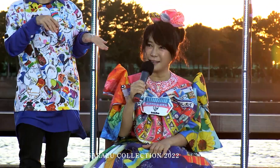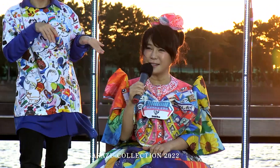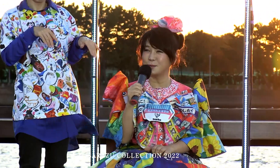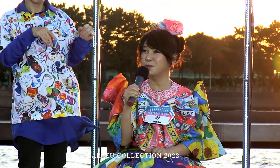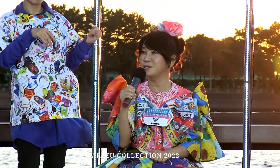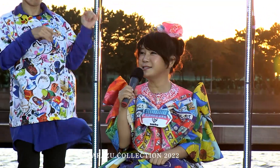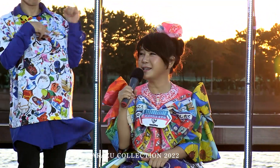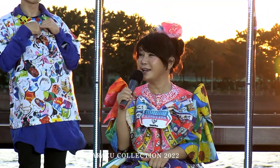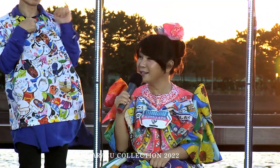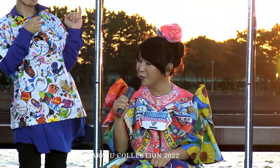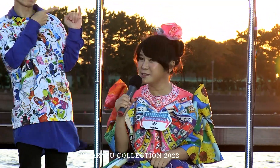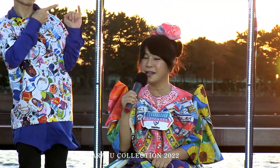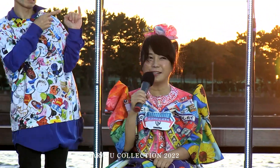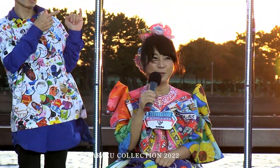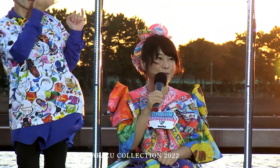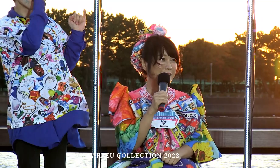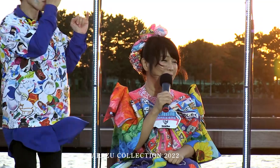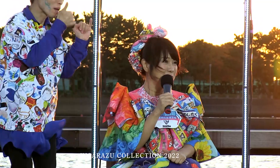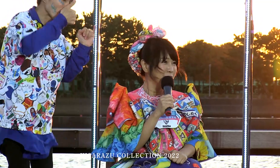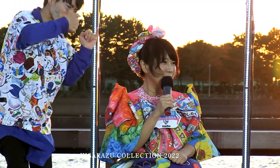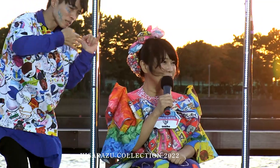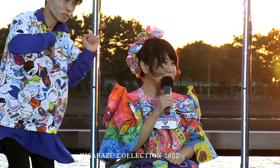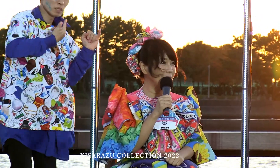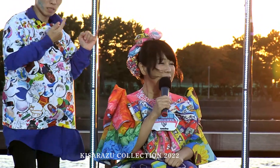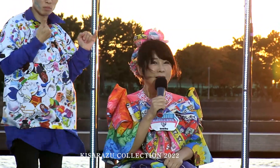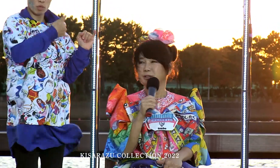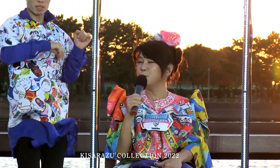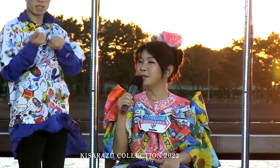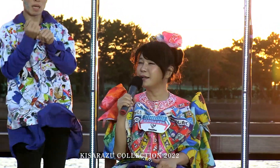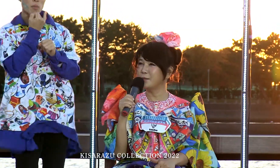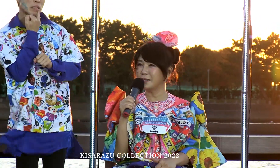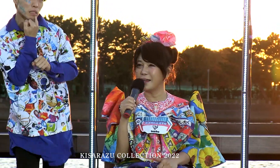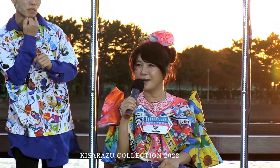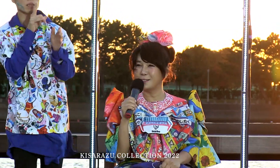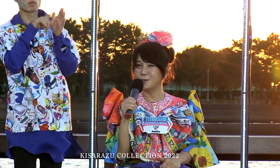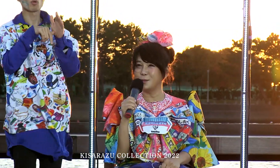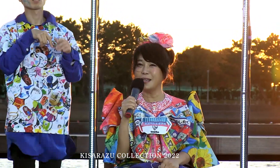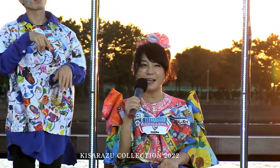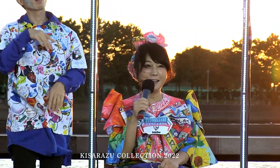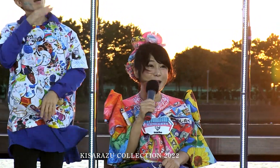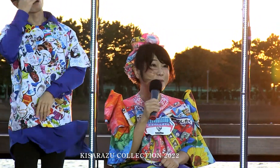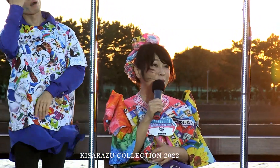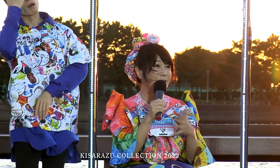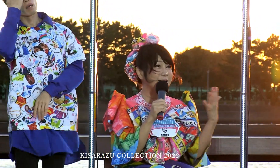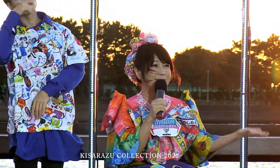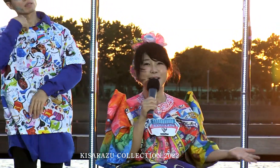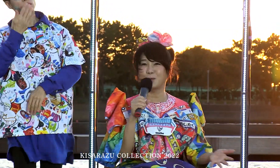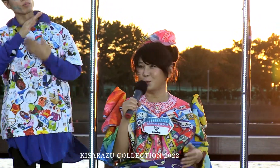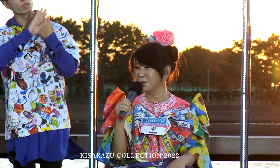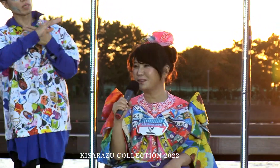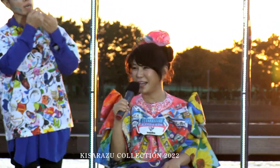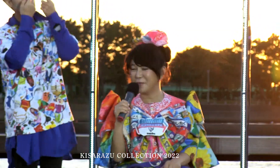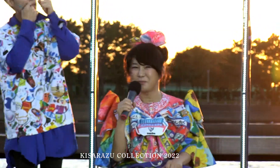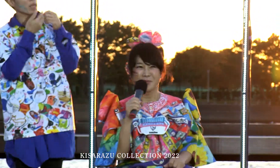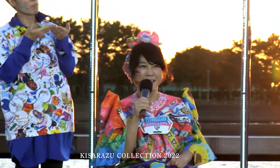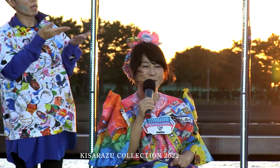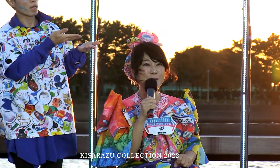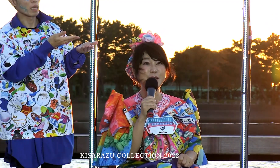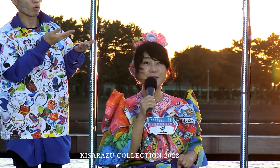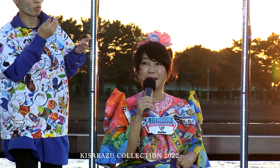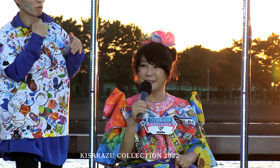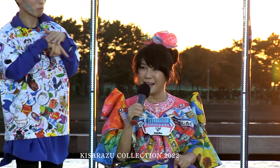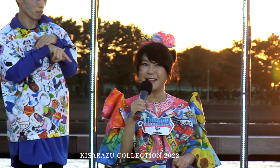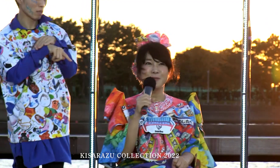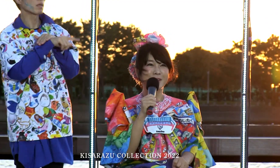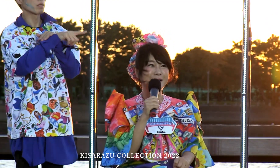頭を下げて自分の人生やり直したいという時に、私はどれだけまた自分以外に涙を流すんだろうと思って、そ